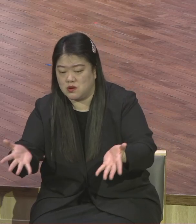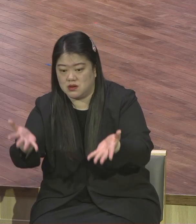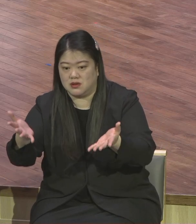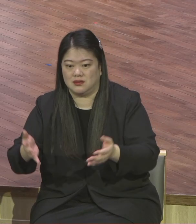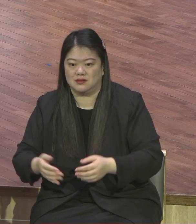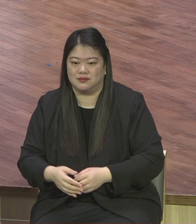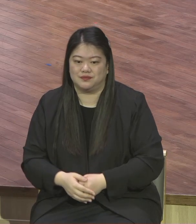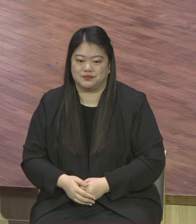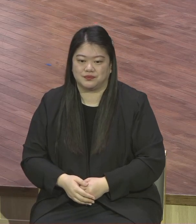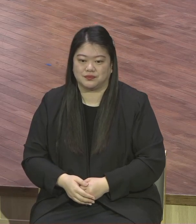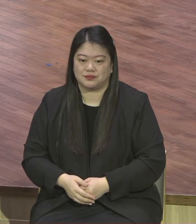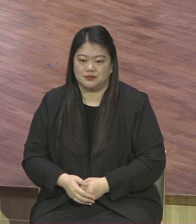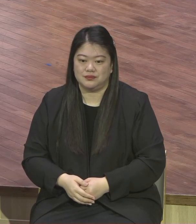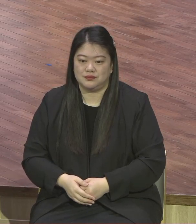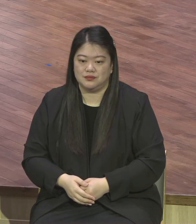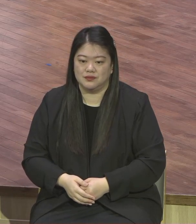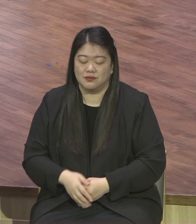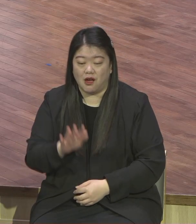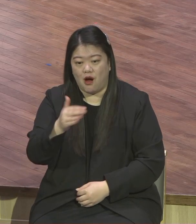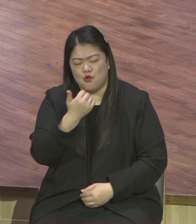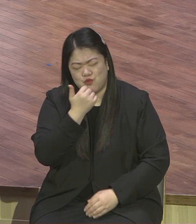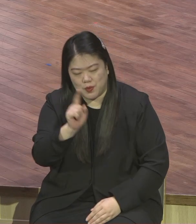사단이 하는 것은 주로 다 눈에 보이는 겁니다.